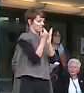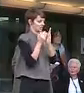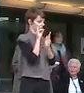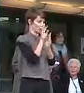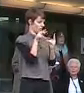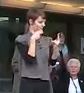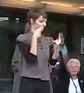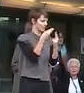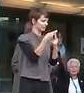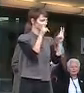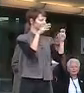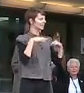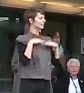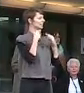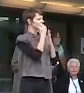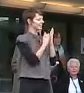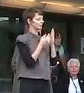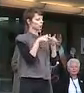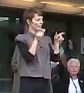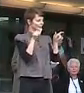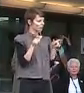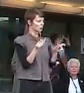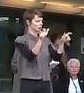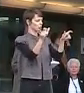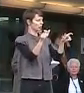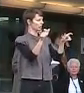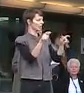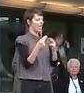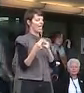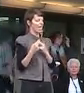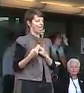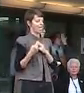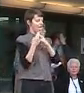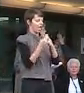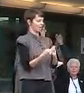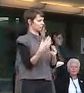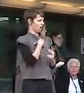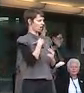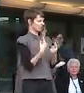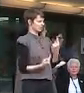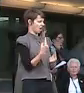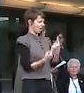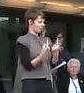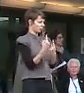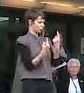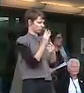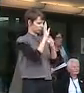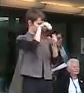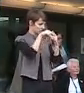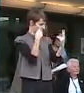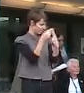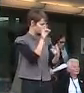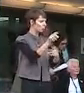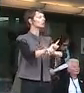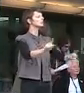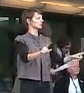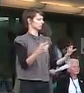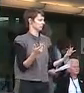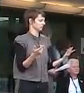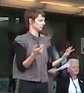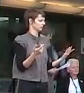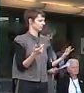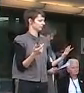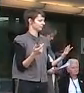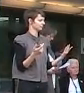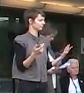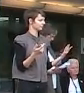Gesetz zur Verhütung erbkranken Nachwuchses, so die Abkürzung, fiel. In der